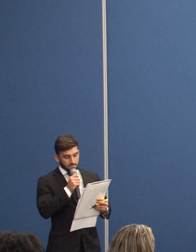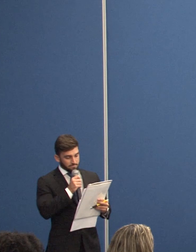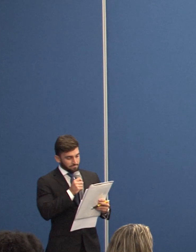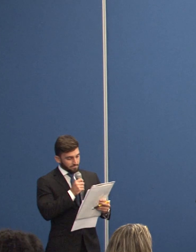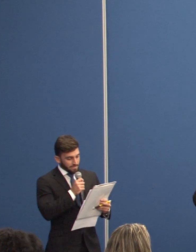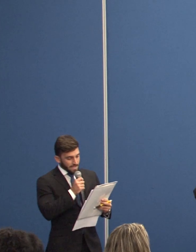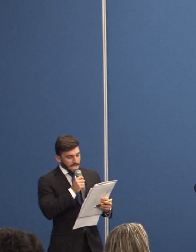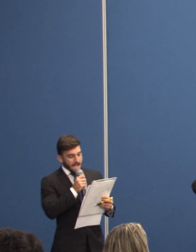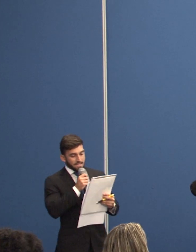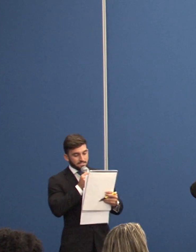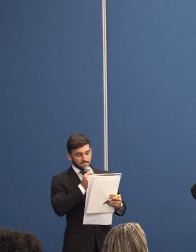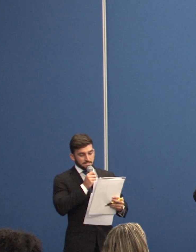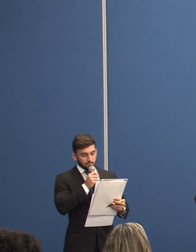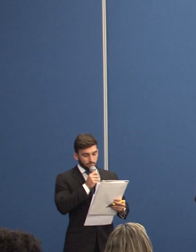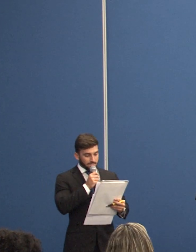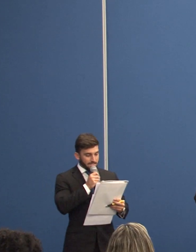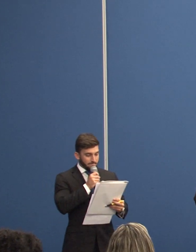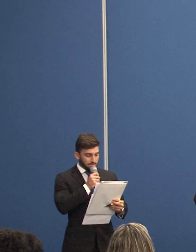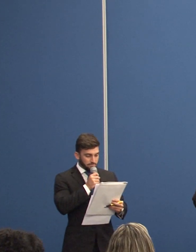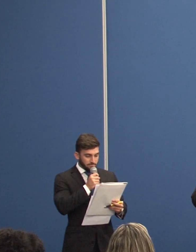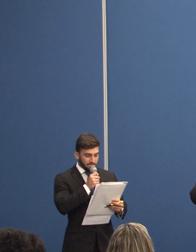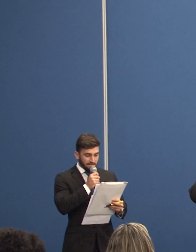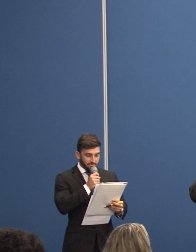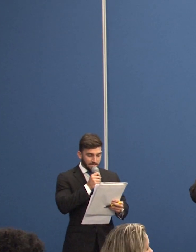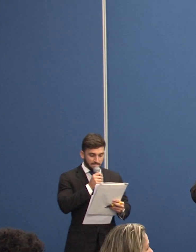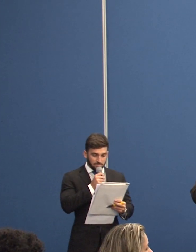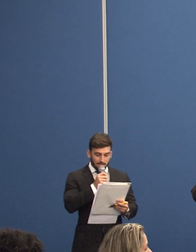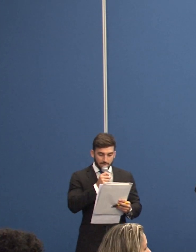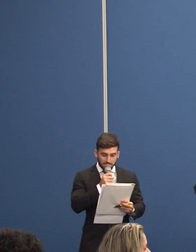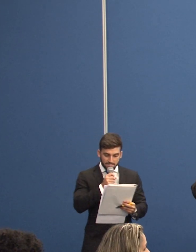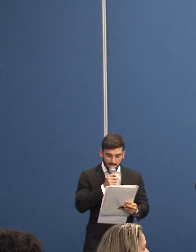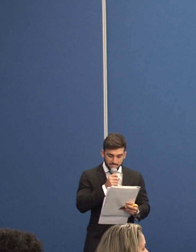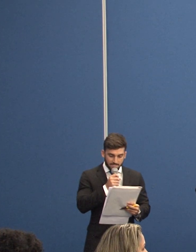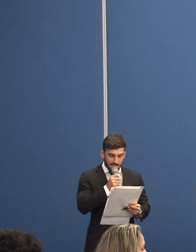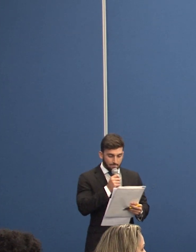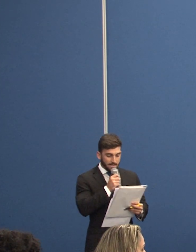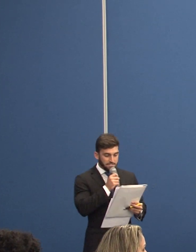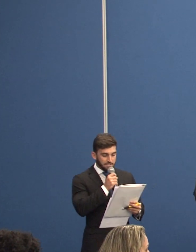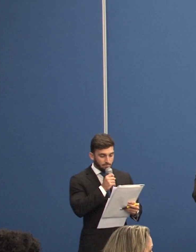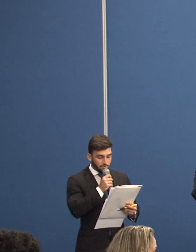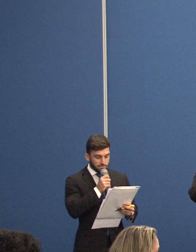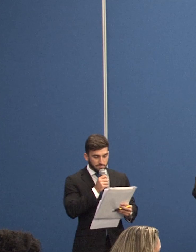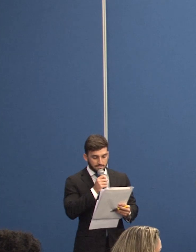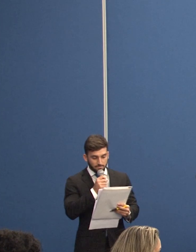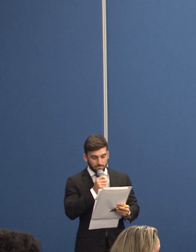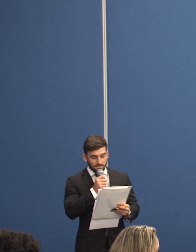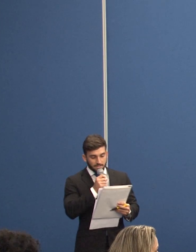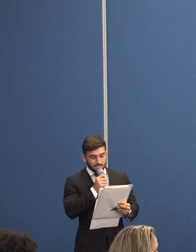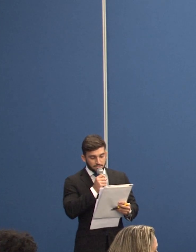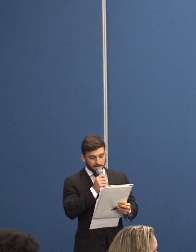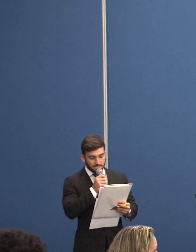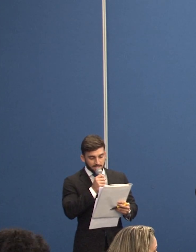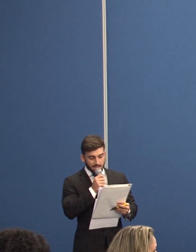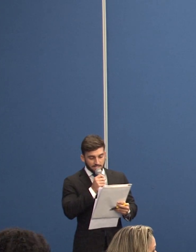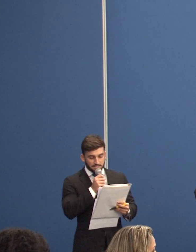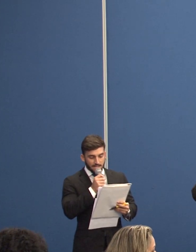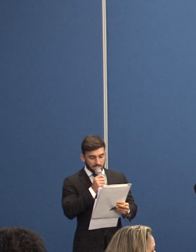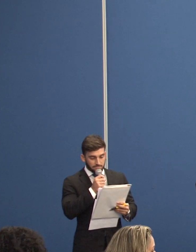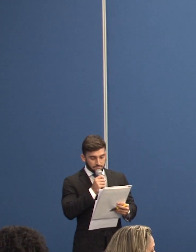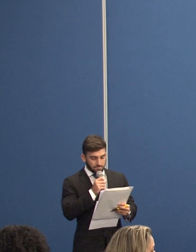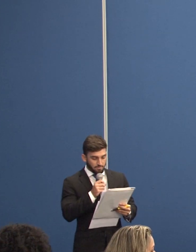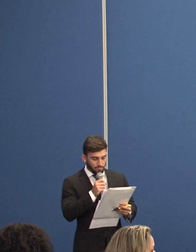Sobre o tema, aquisição do letramento e avaliação da aprendizagem a partir da construção de